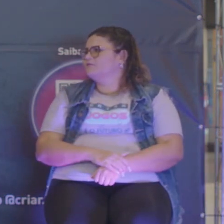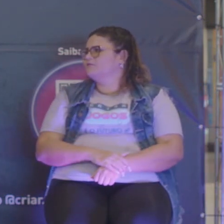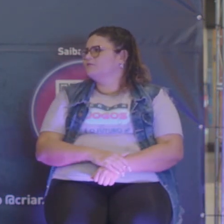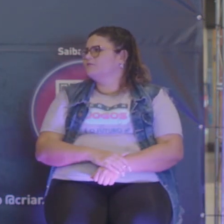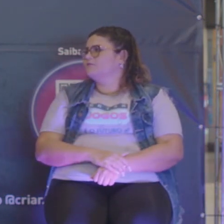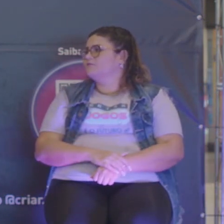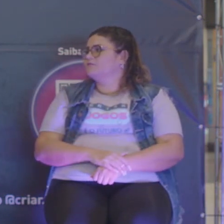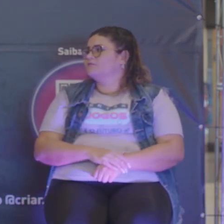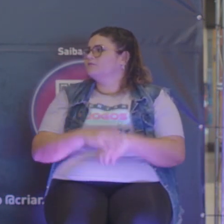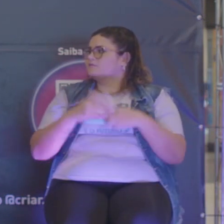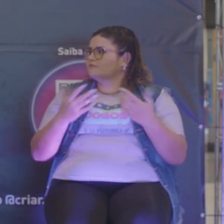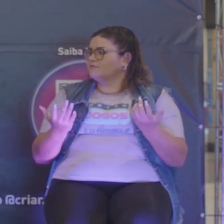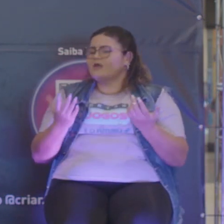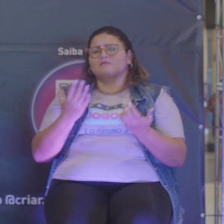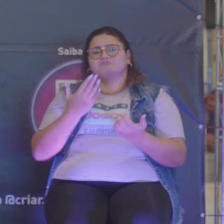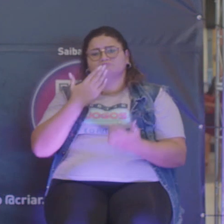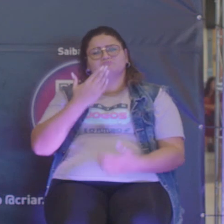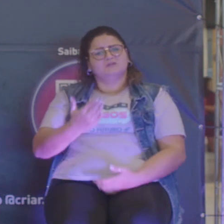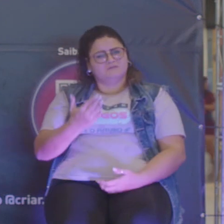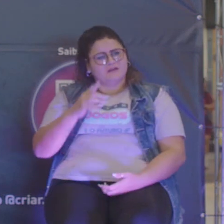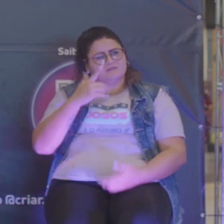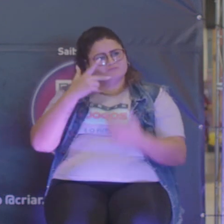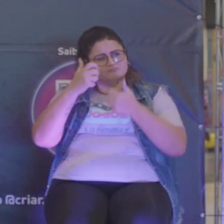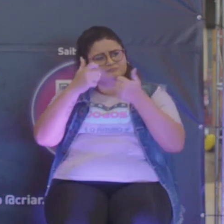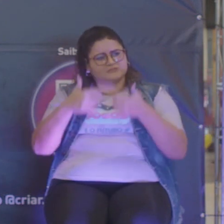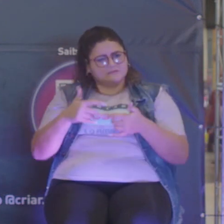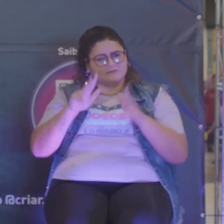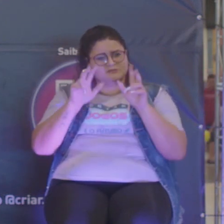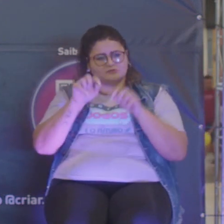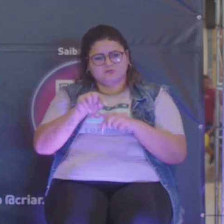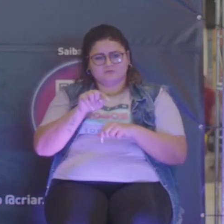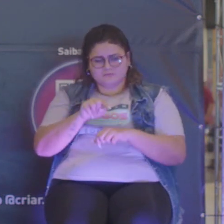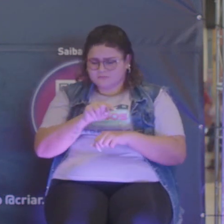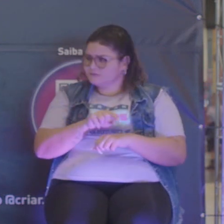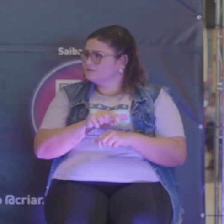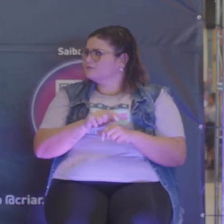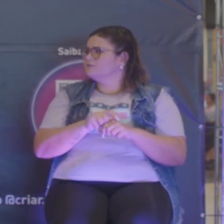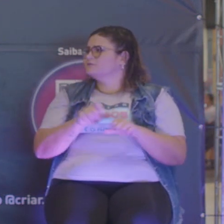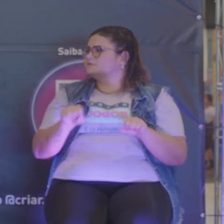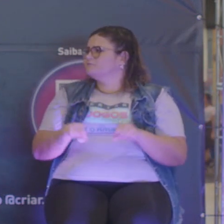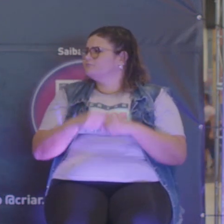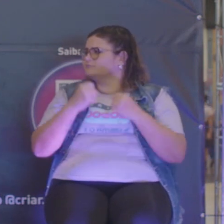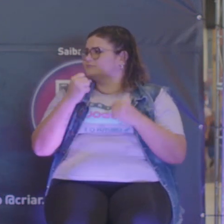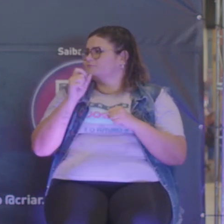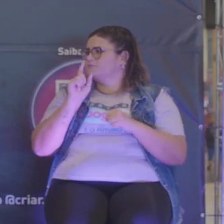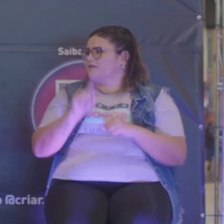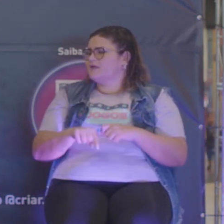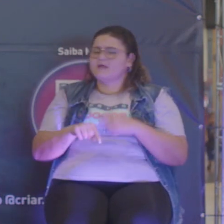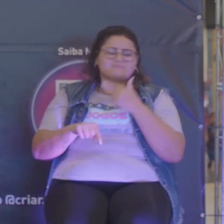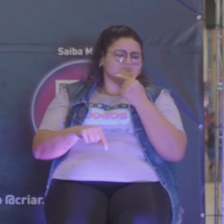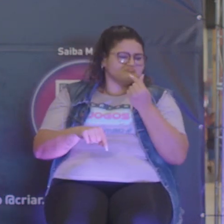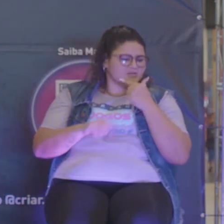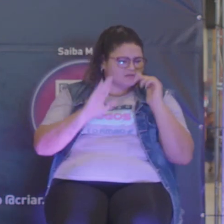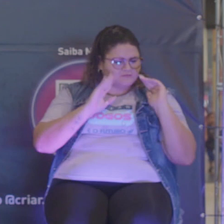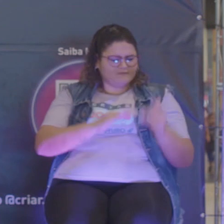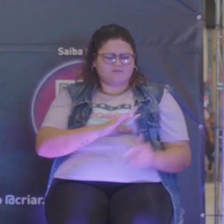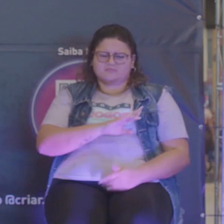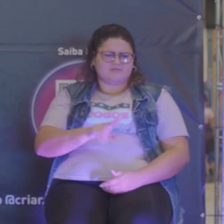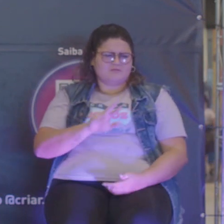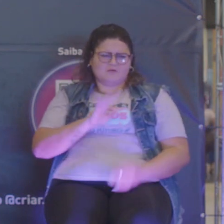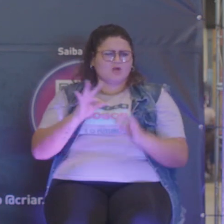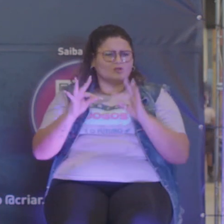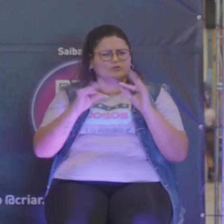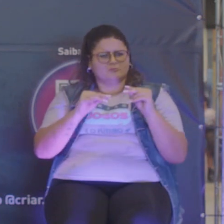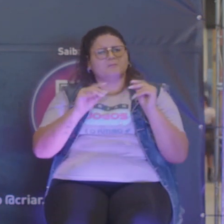esse privilégio, acho que é um privilégio, Thaís, falar isso, que de não ter essa divisão de ser para menino. Acho que isso é muito importante.